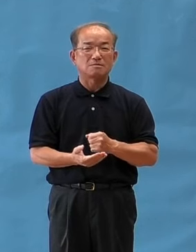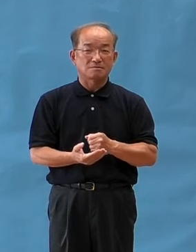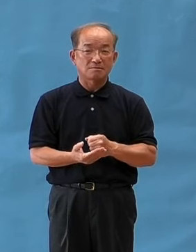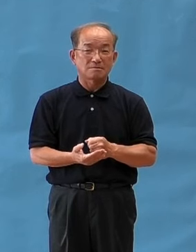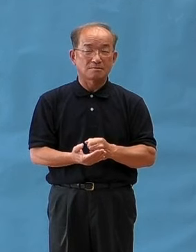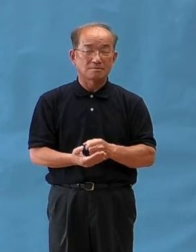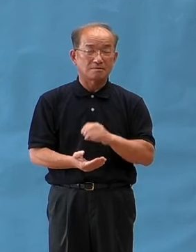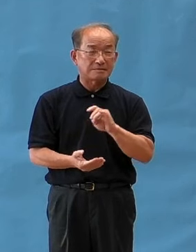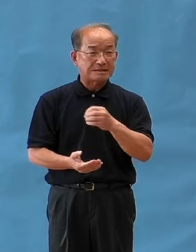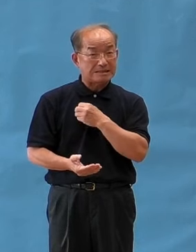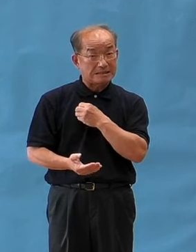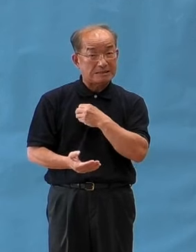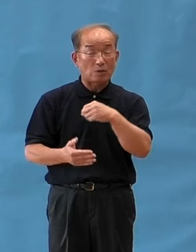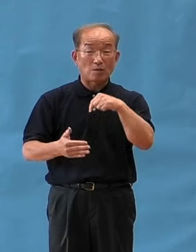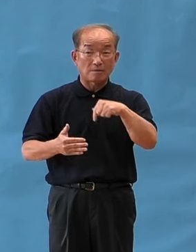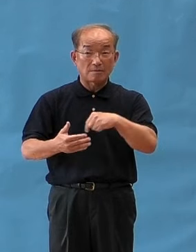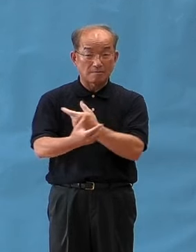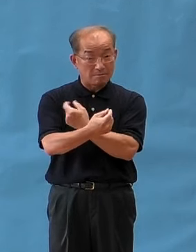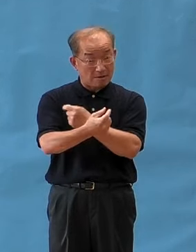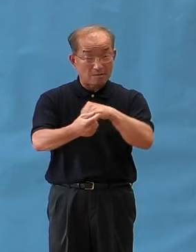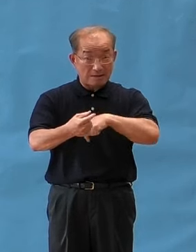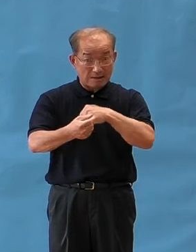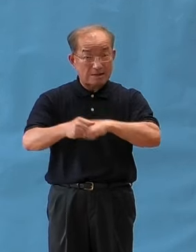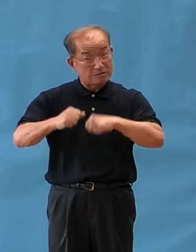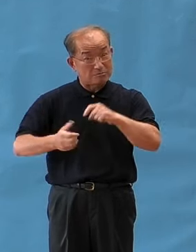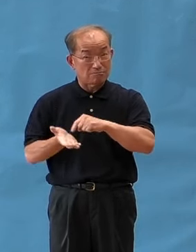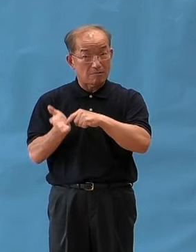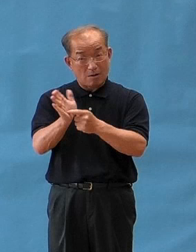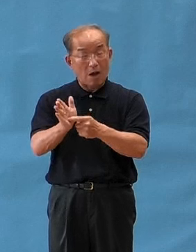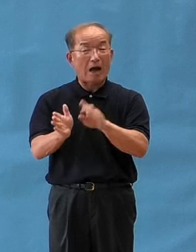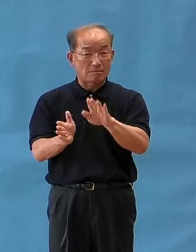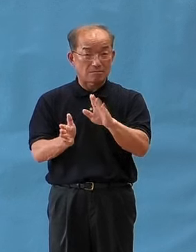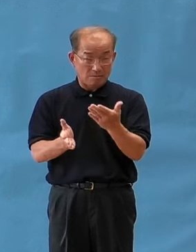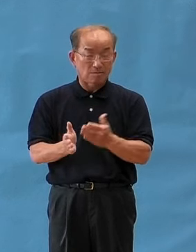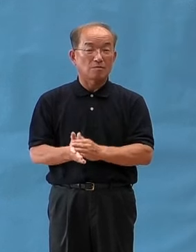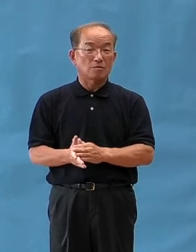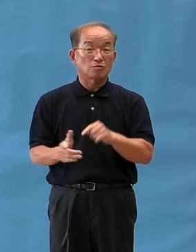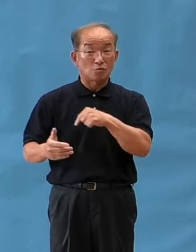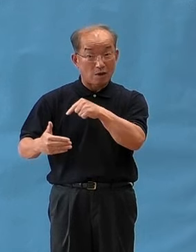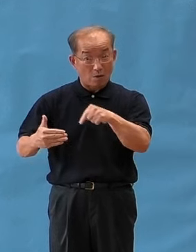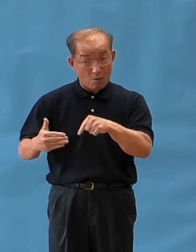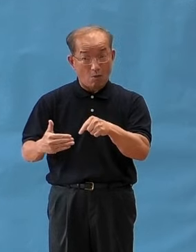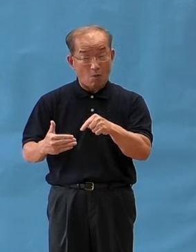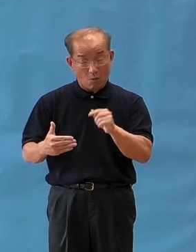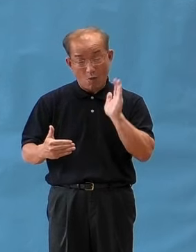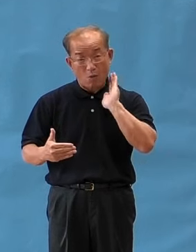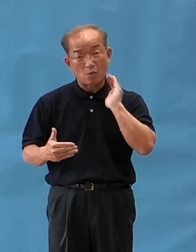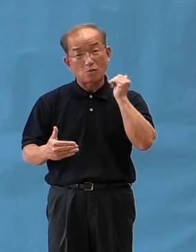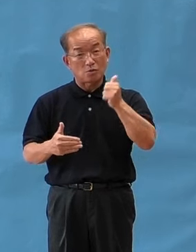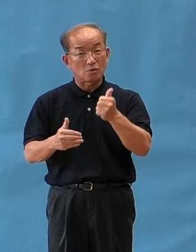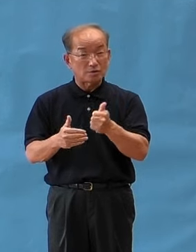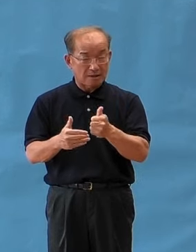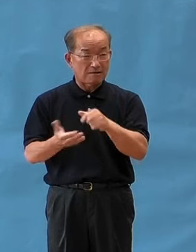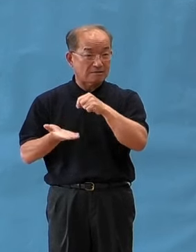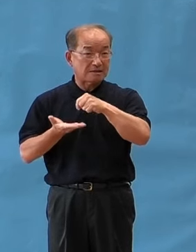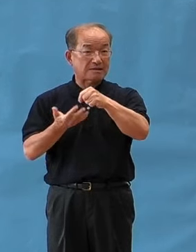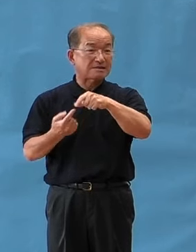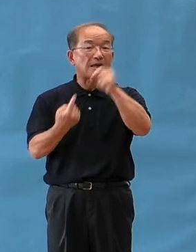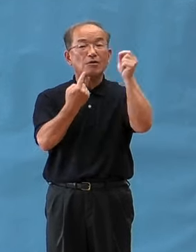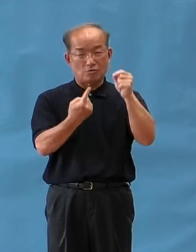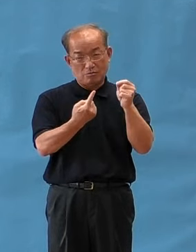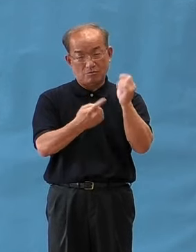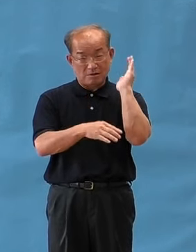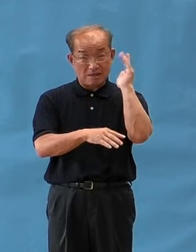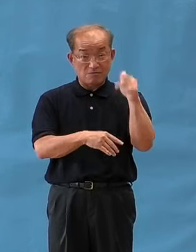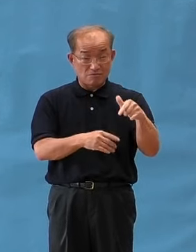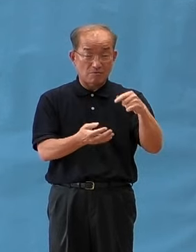議員の間のその提言は自由かもしれないけども、こんなものを与党として採用するとか、政府として採用すると